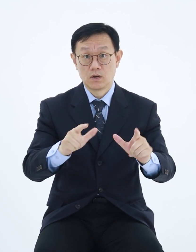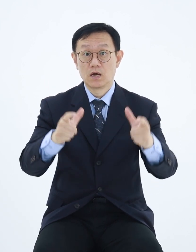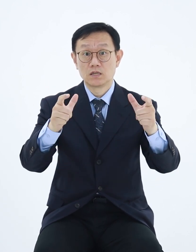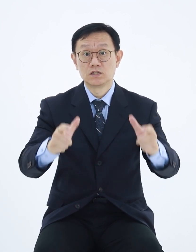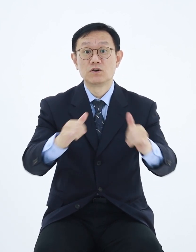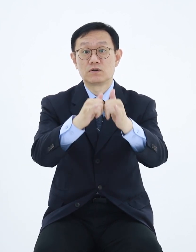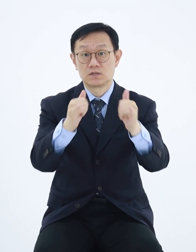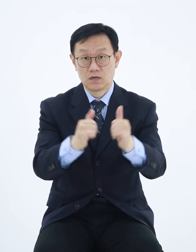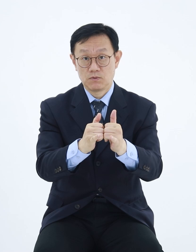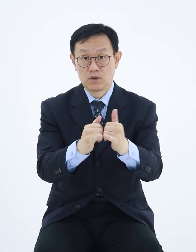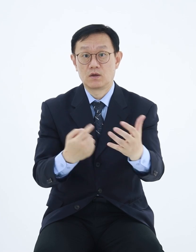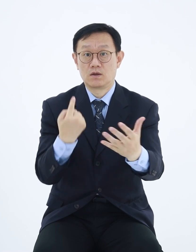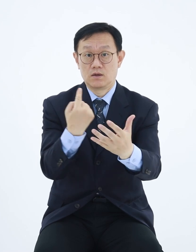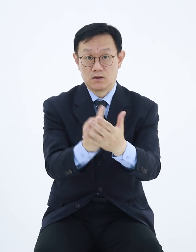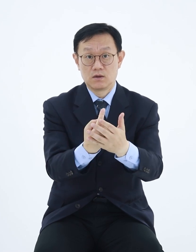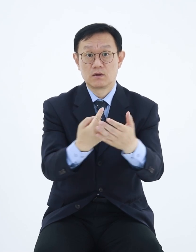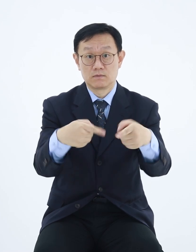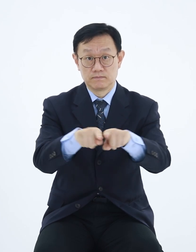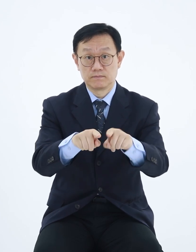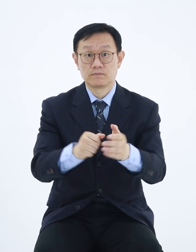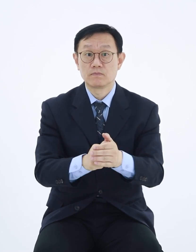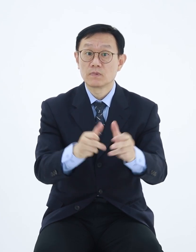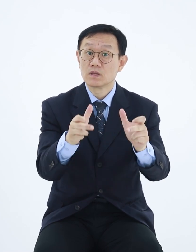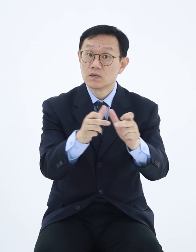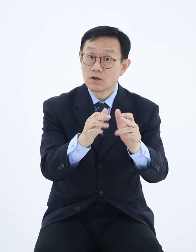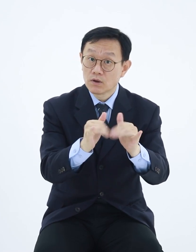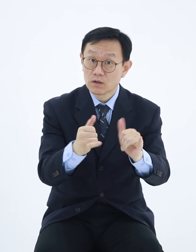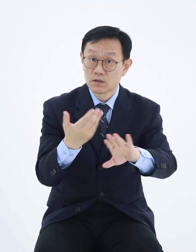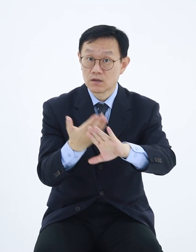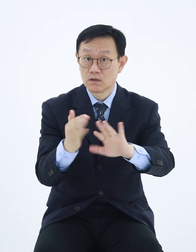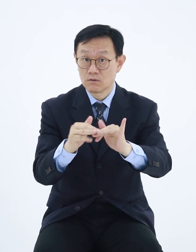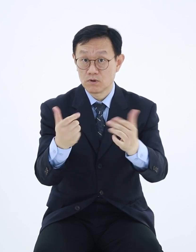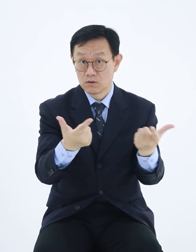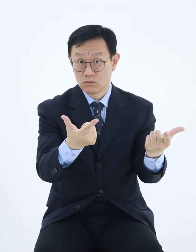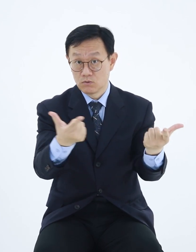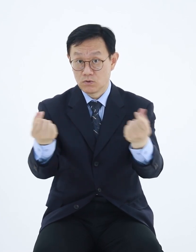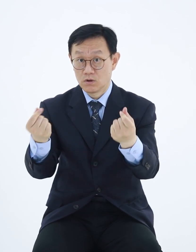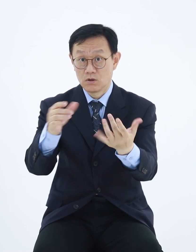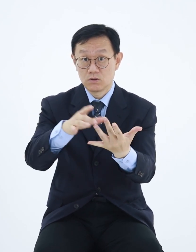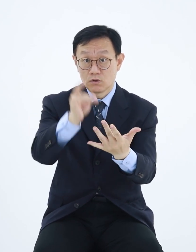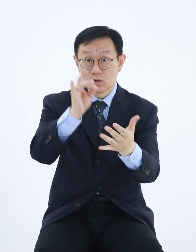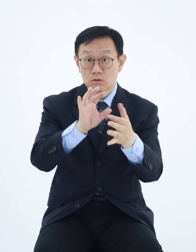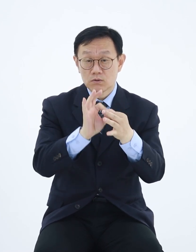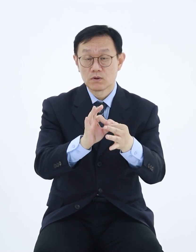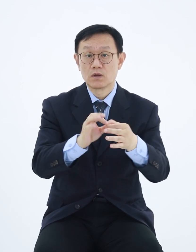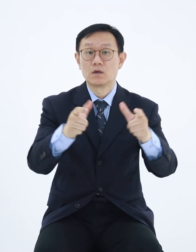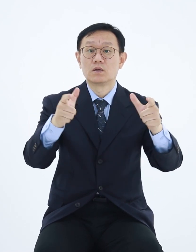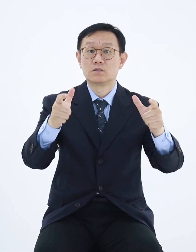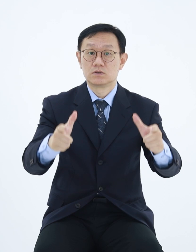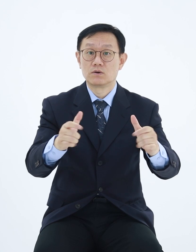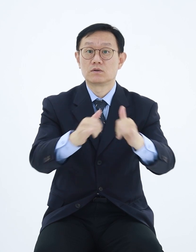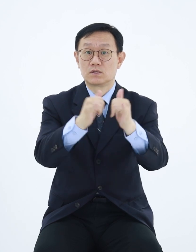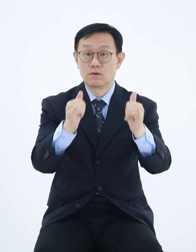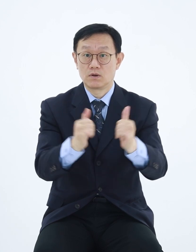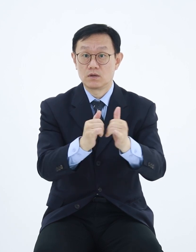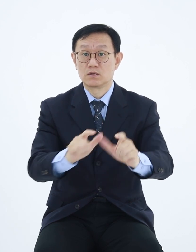지역사회의 동참. 장애인은 다른 사람과 동등한 선택을 통하여 지역사회에서 살 수 있는 동등한 권리가